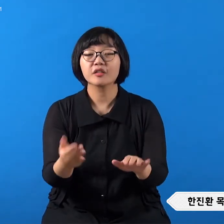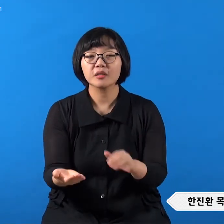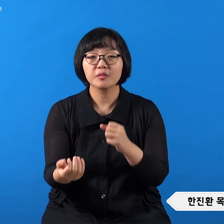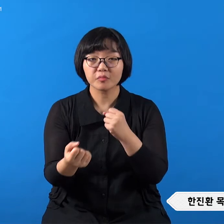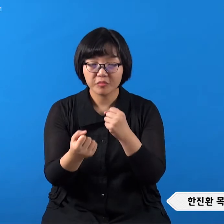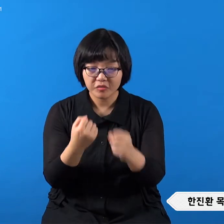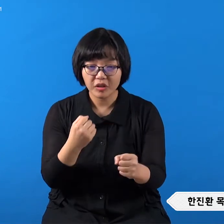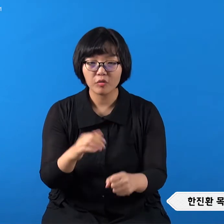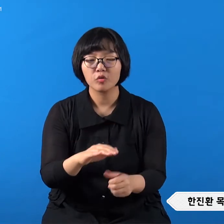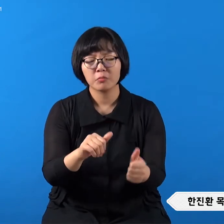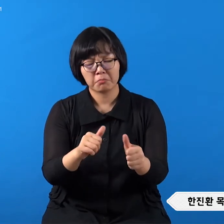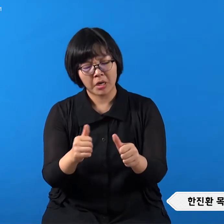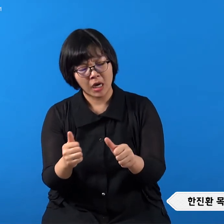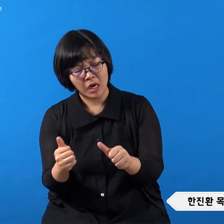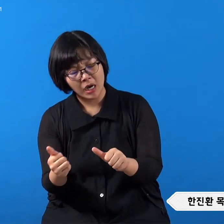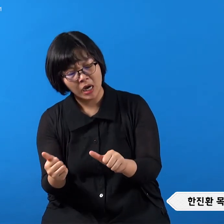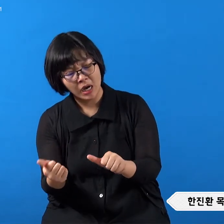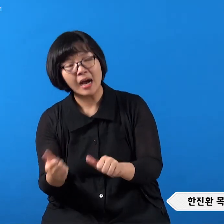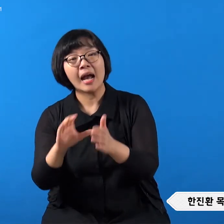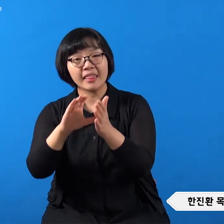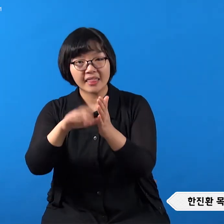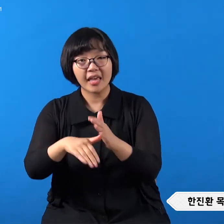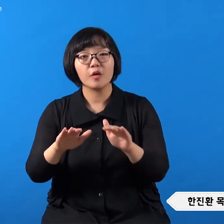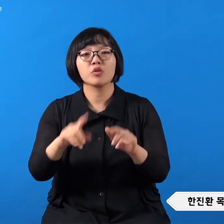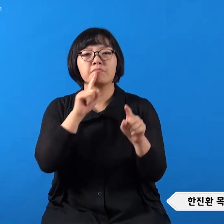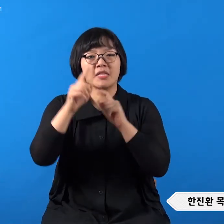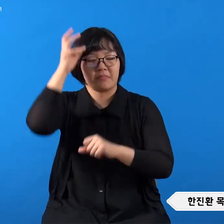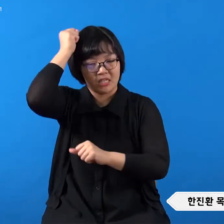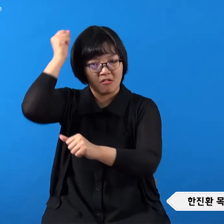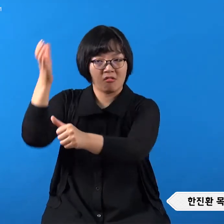그래도 그 순간에 오늘 들은 이 말씀을